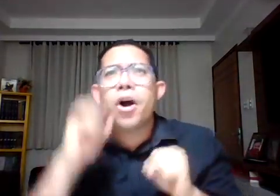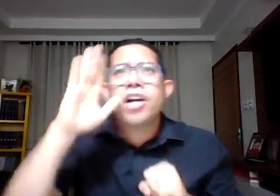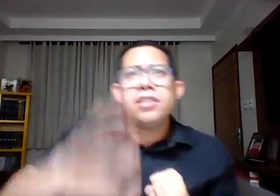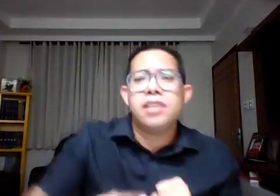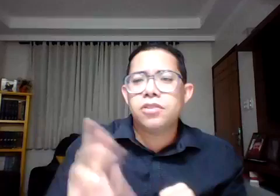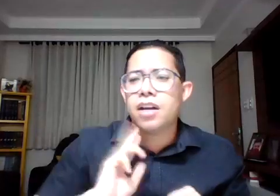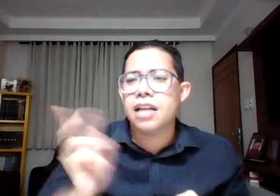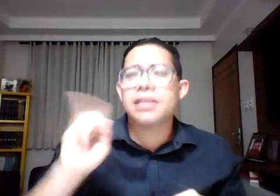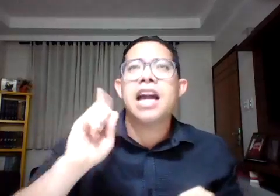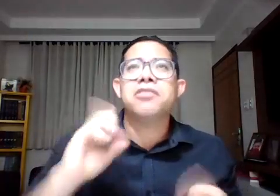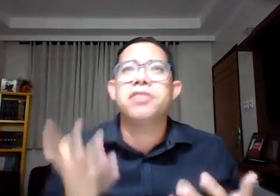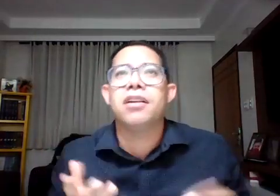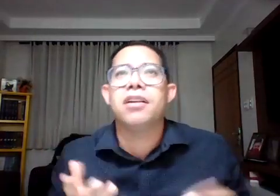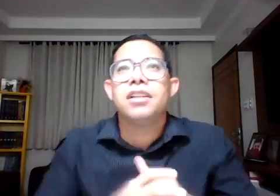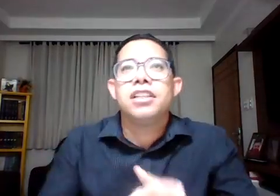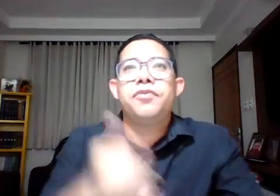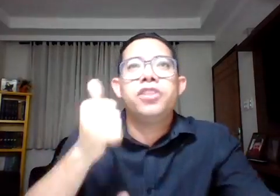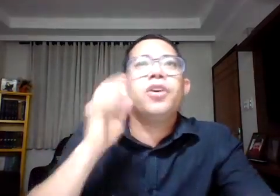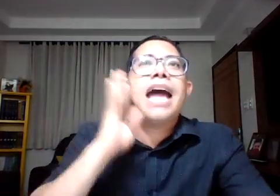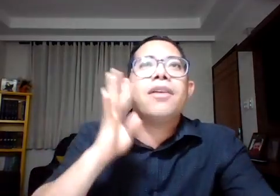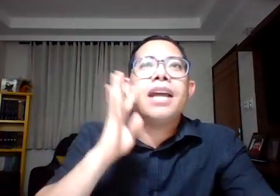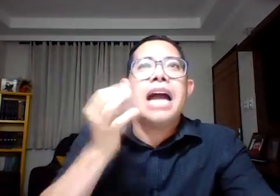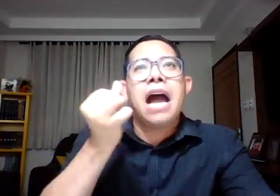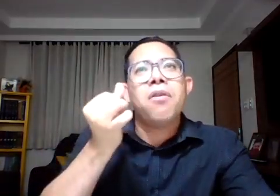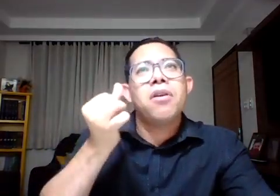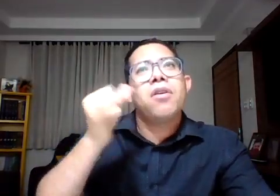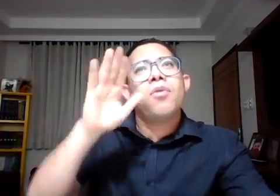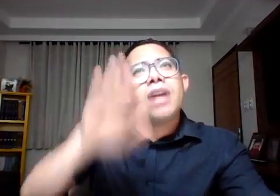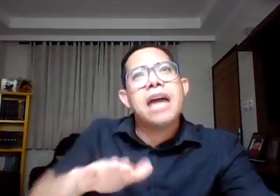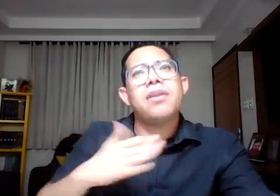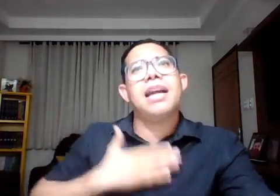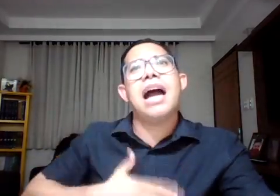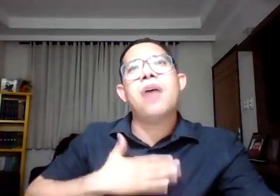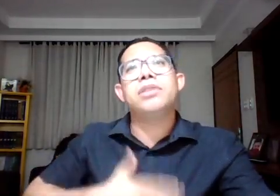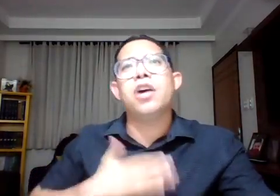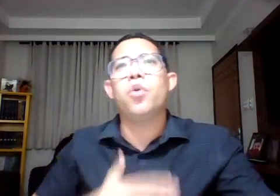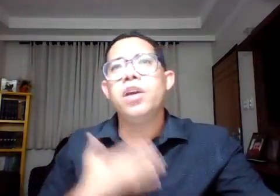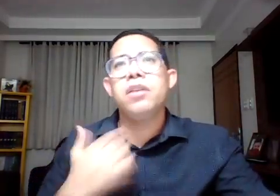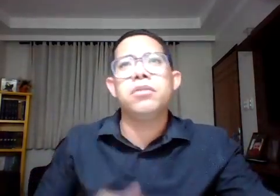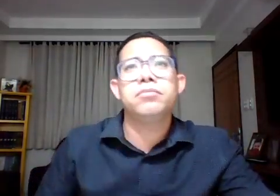Pode, 6 horas da tarde ou não? Se fosse horário legal, um horário legal, tranquilo.